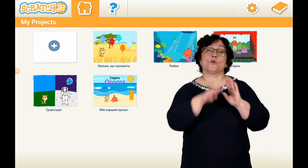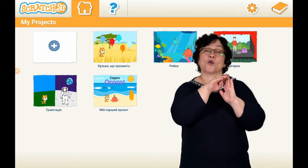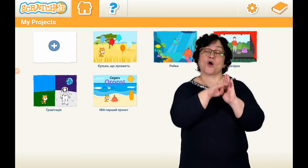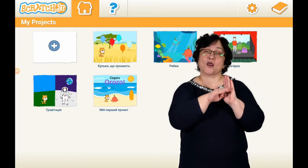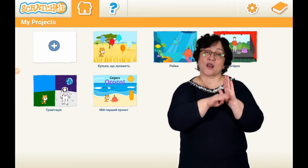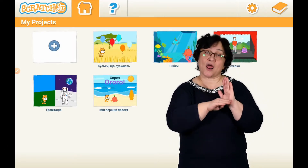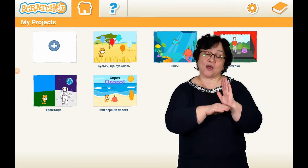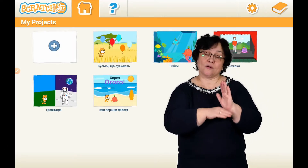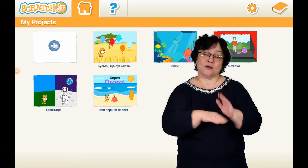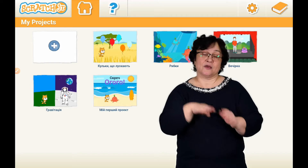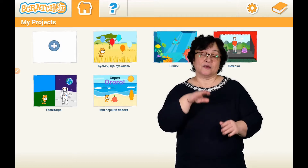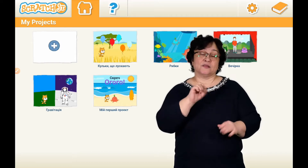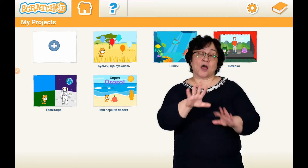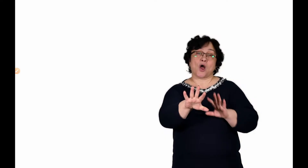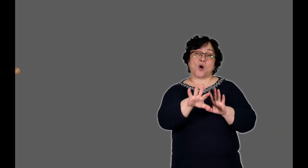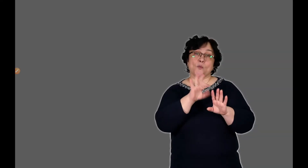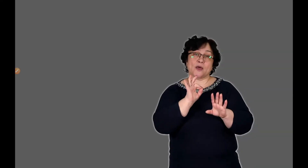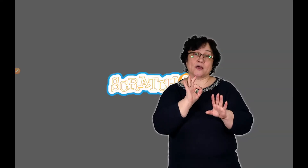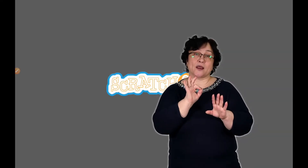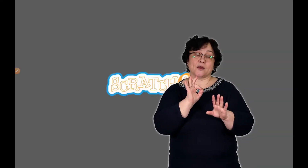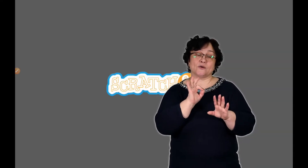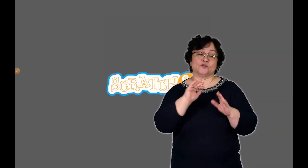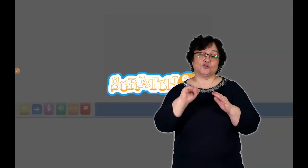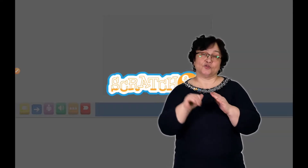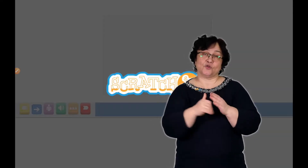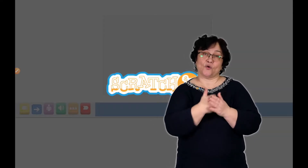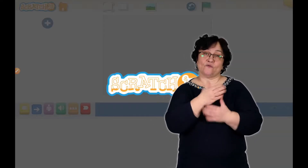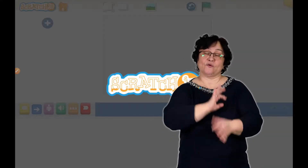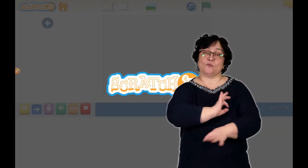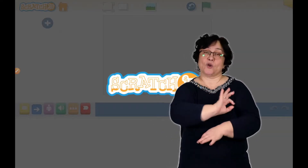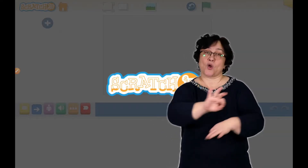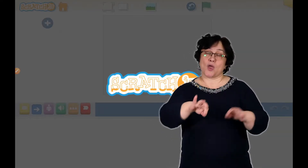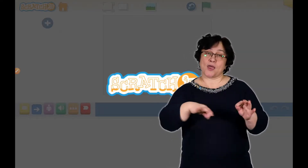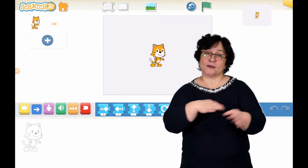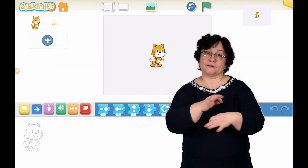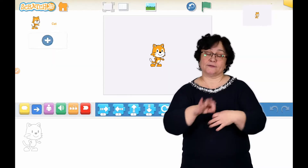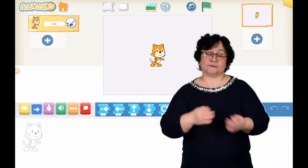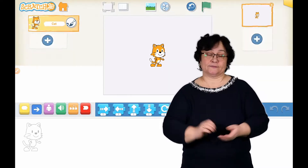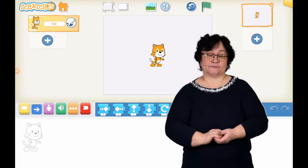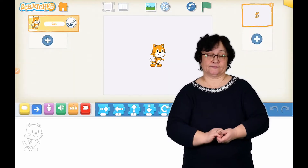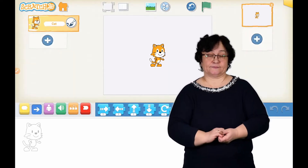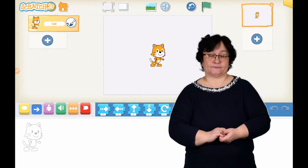програму та обираємо новий проєкт.